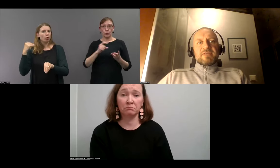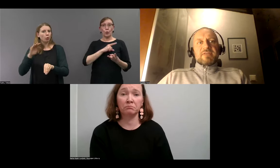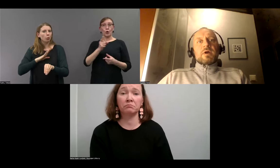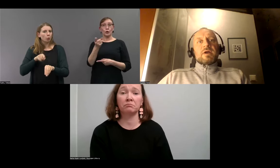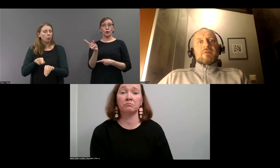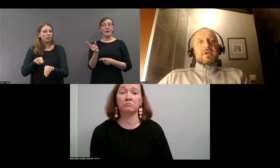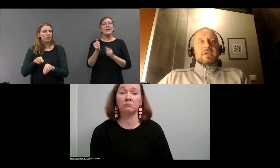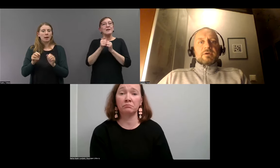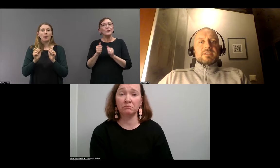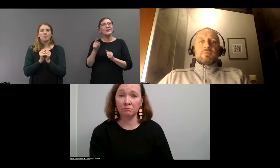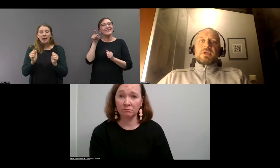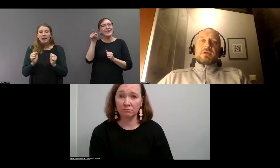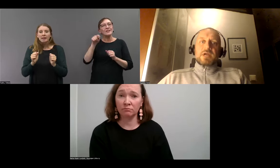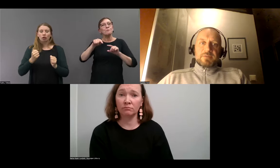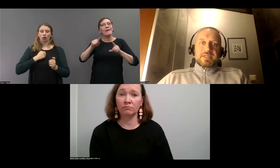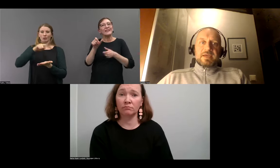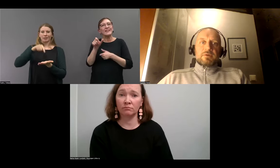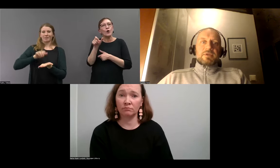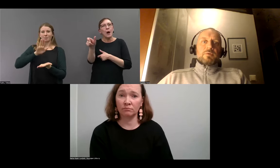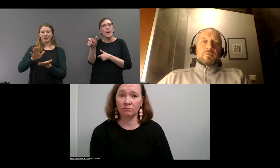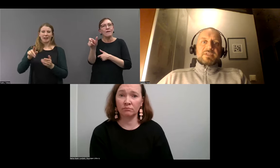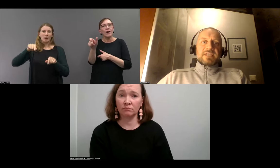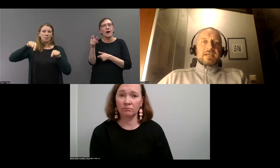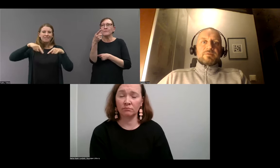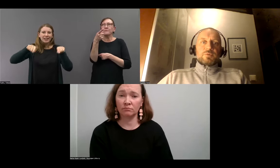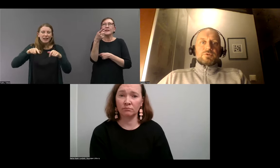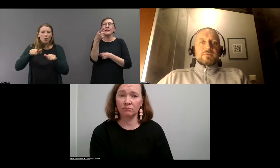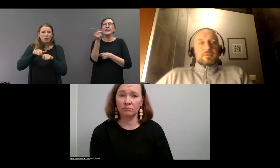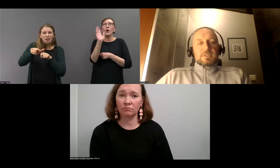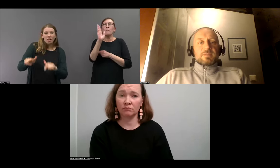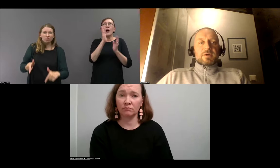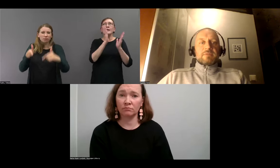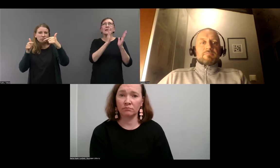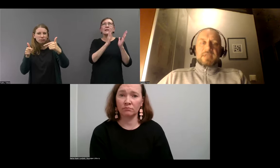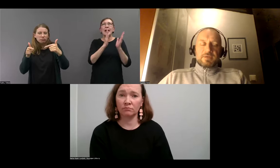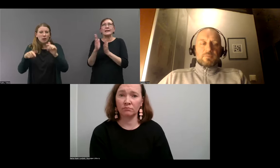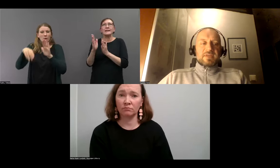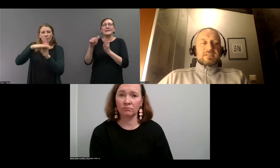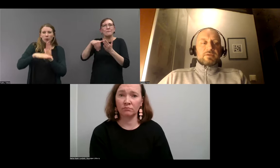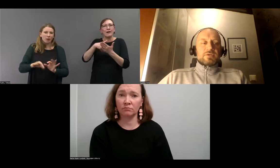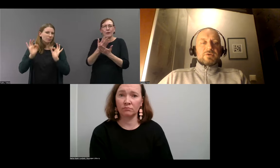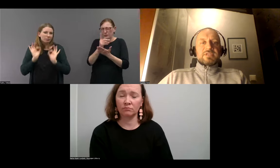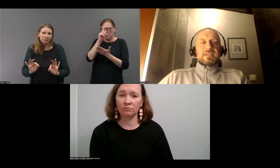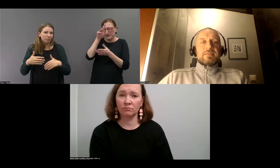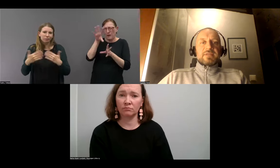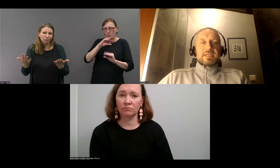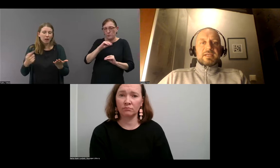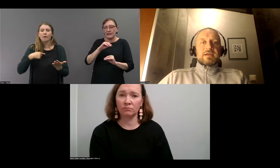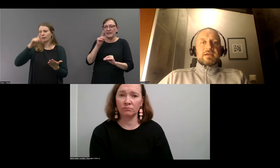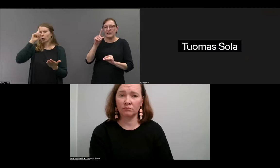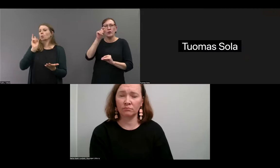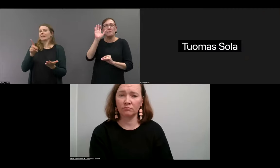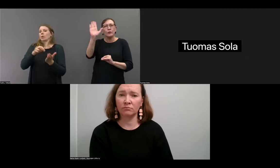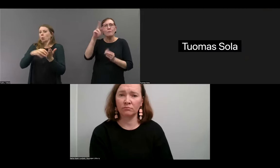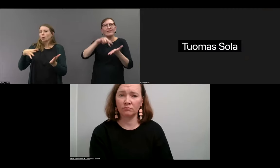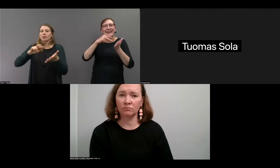tämä videokanava ei ole semmoinen kanava, mitä he on niin kuin omissa järjestelmissä pystyvät tuottamaan. Näin ymmärsin, että kyse on siitä, eli tämmöinen tekniikka,